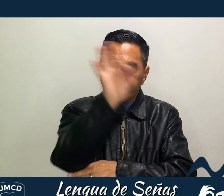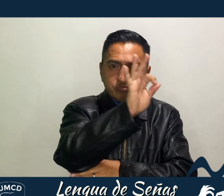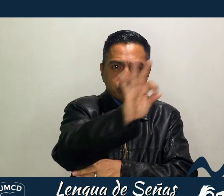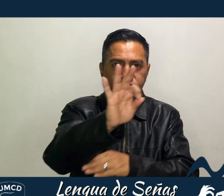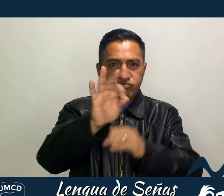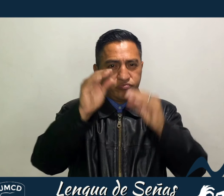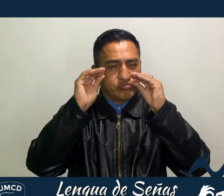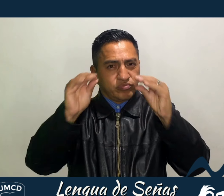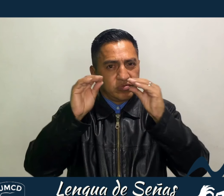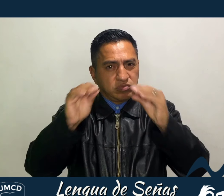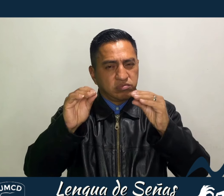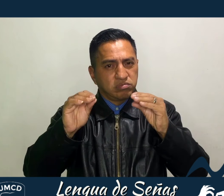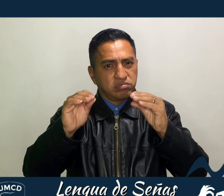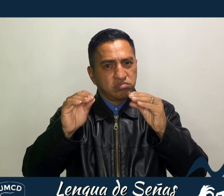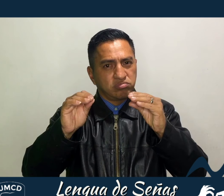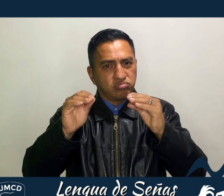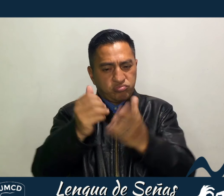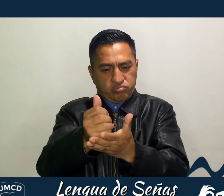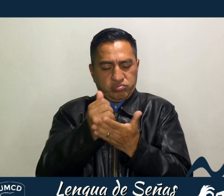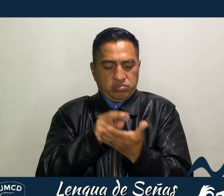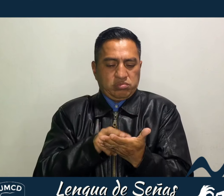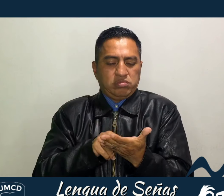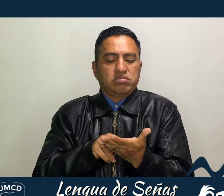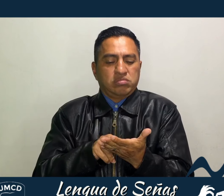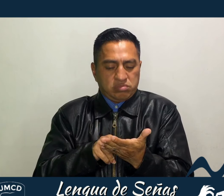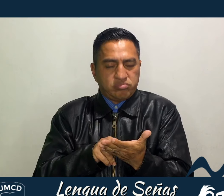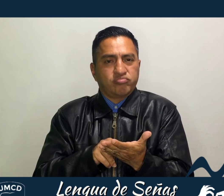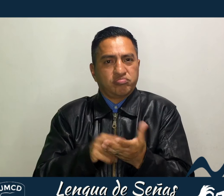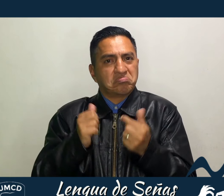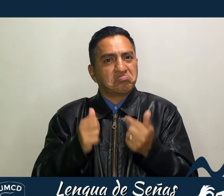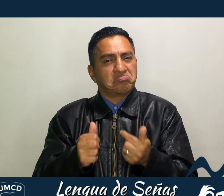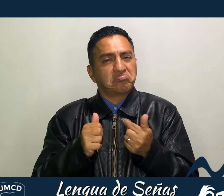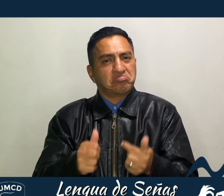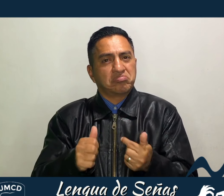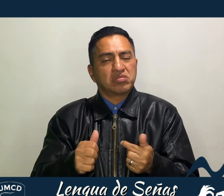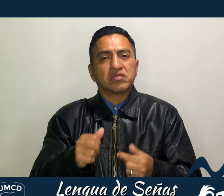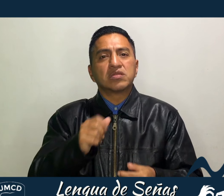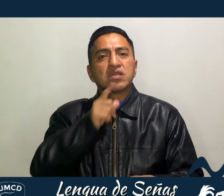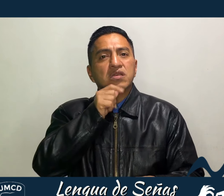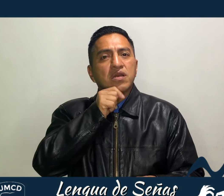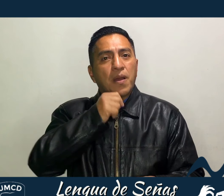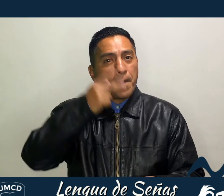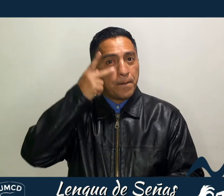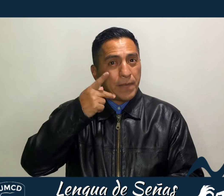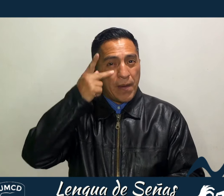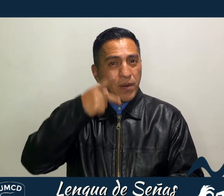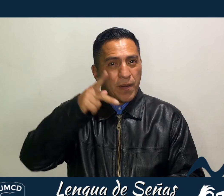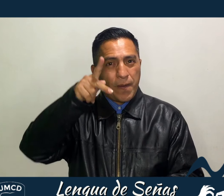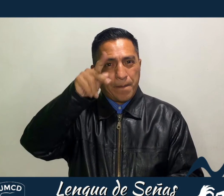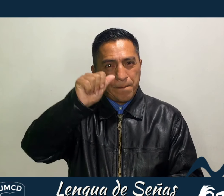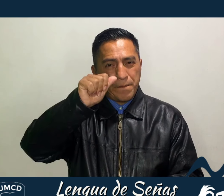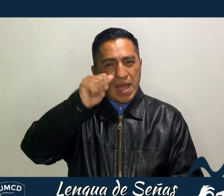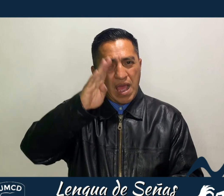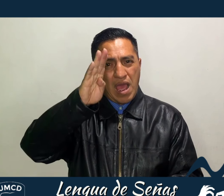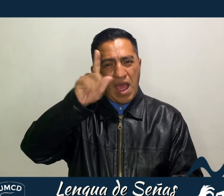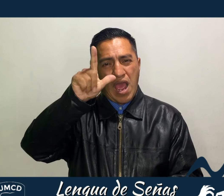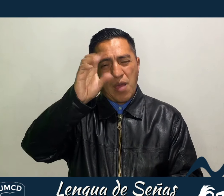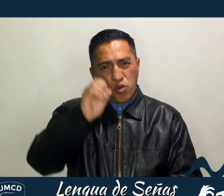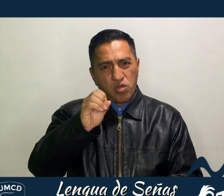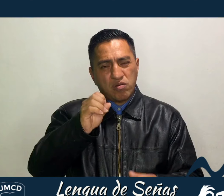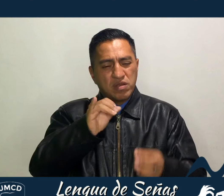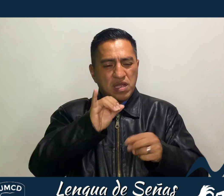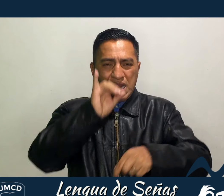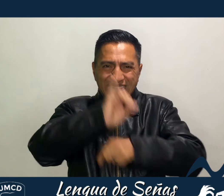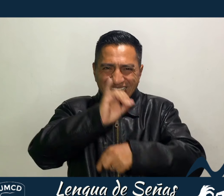un sustento muy firme en la misma palabra de Dios. El apóstol Pablo, hablándole a la iglesia de Corinto, a